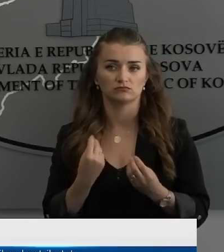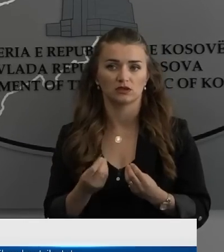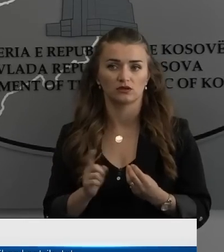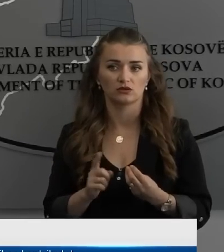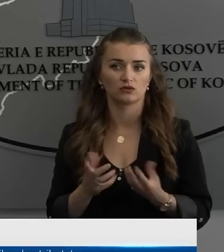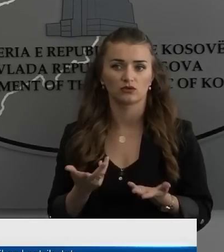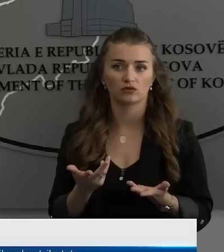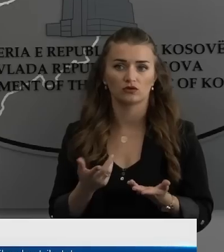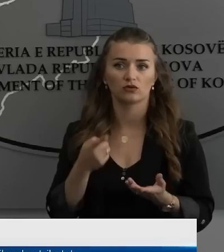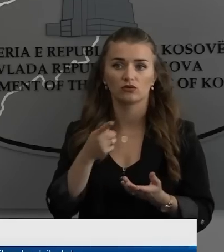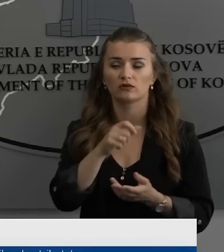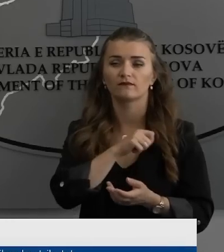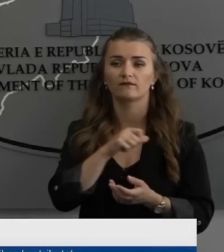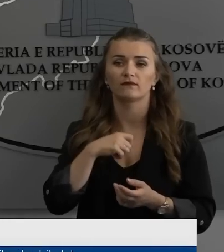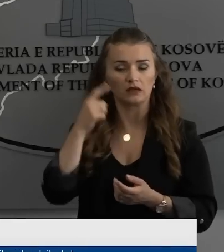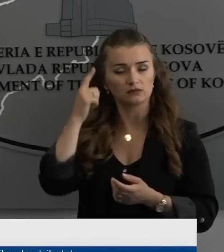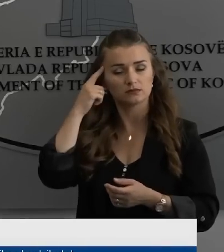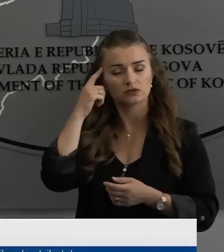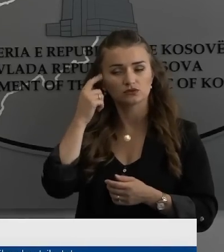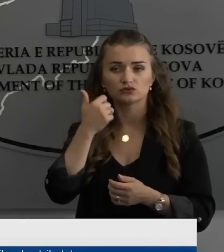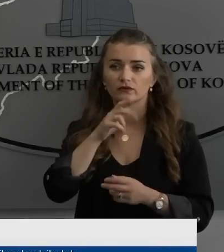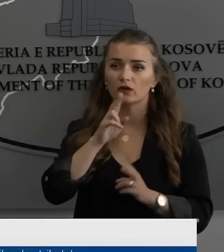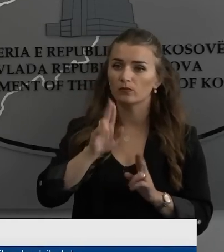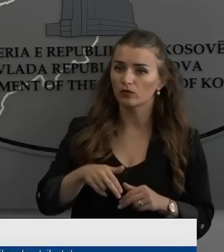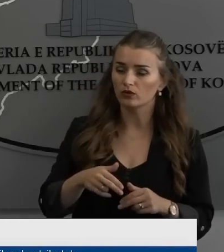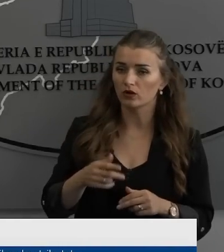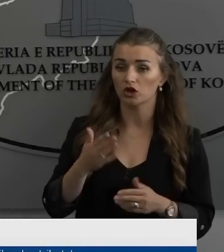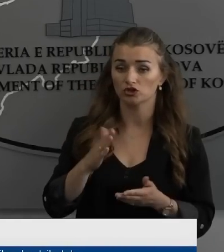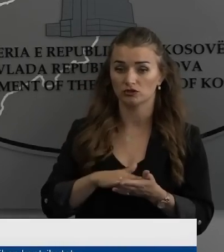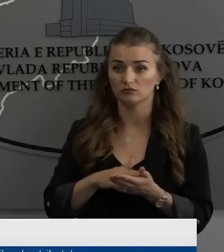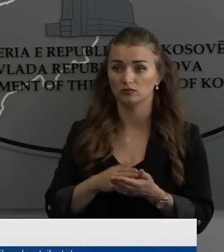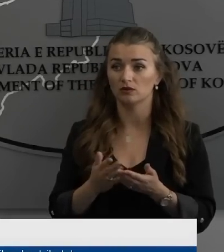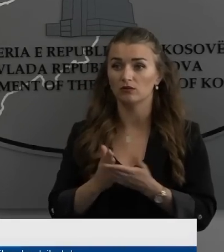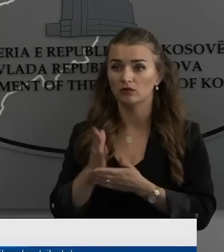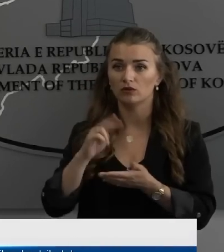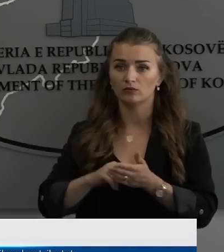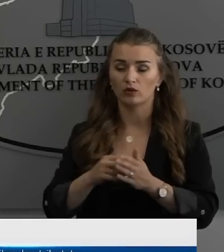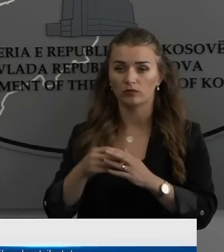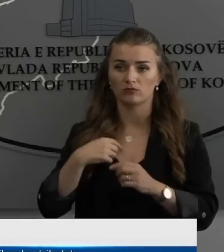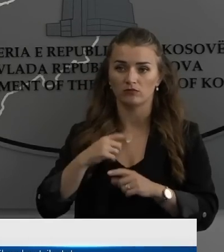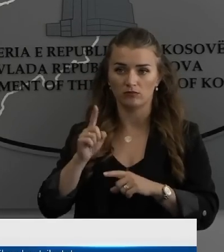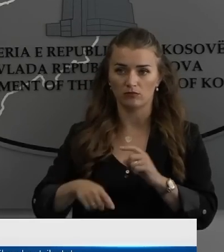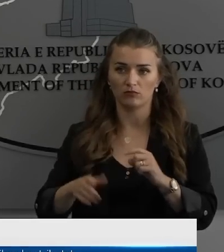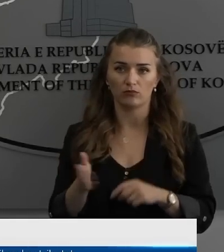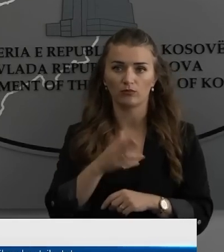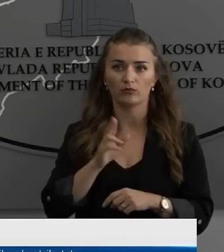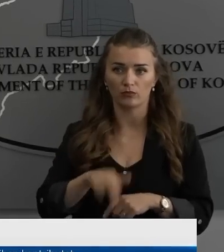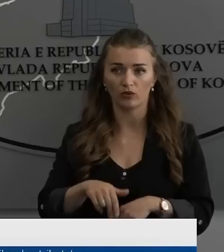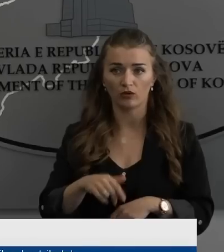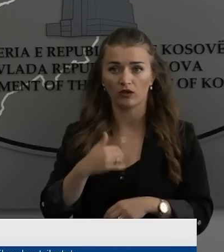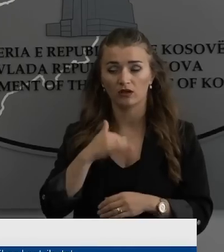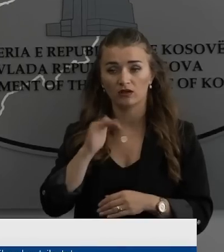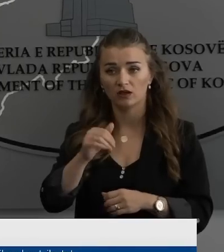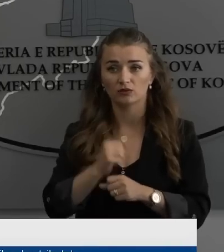t'ja imponosh dikuj dërheqjen. Ti mund t'a bësh shkarkimin, po dërheqja është akt